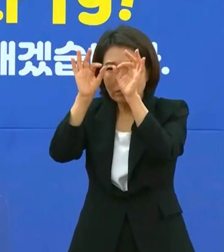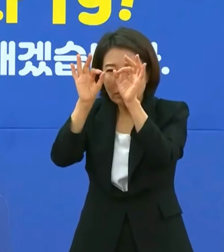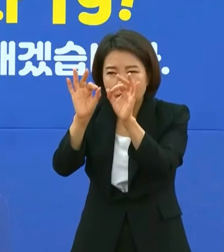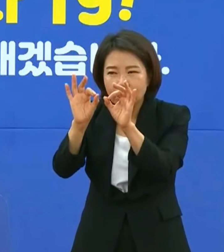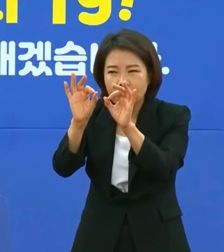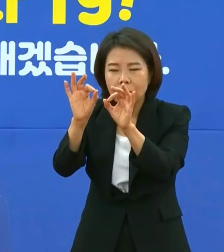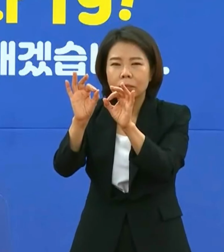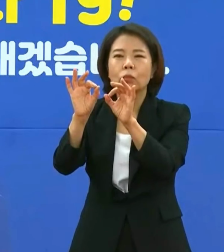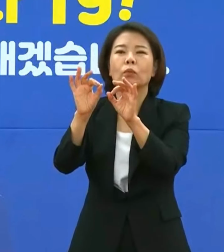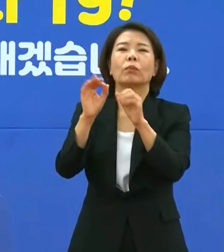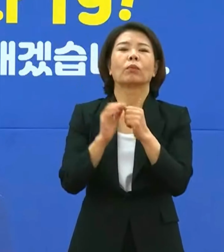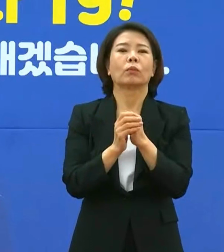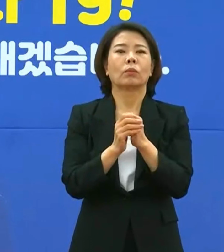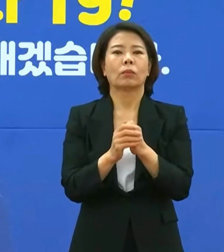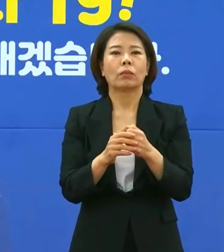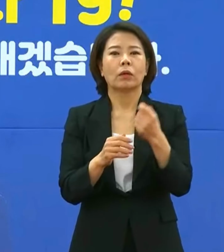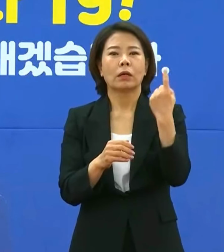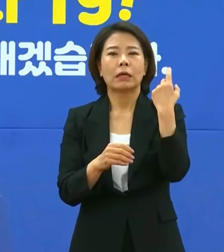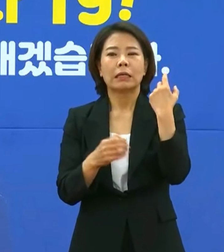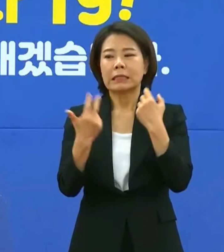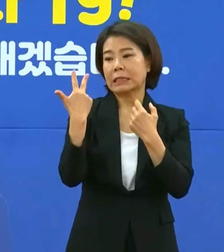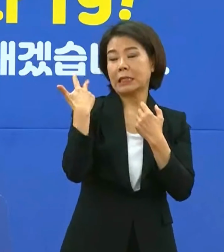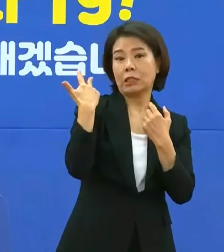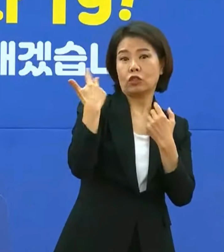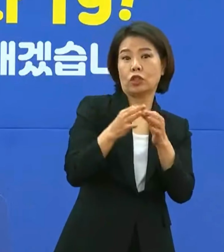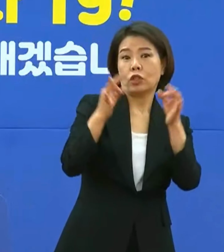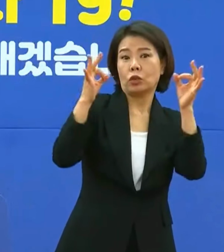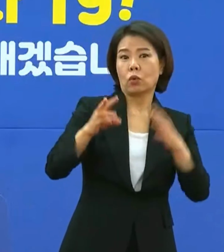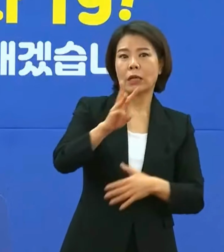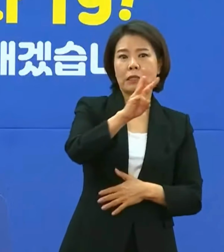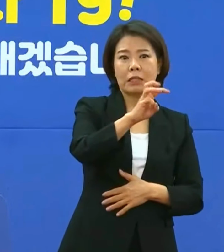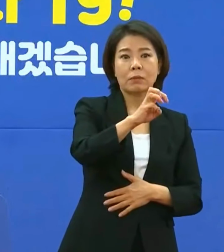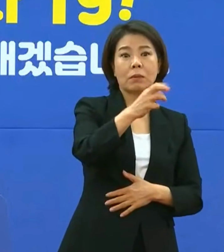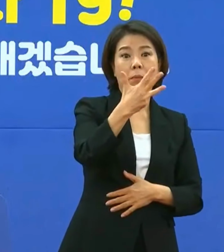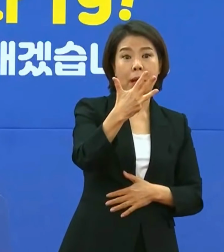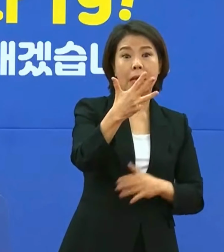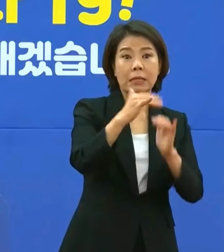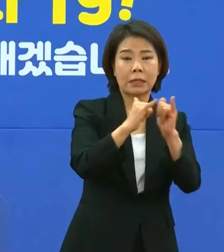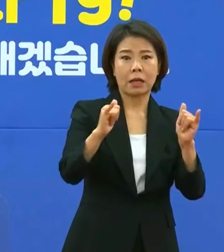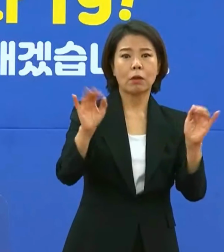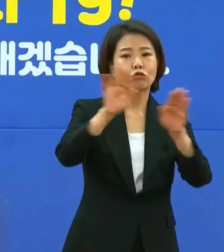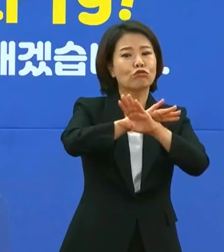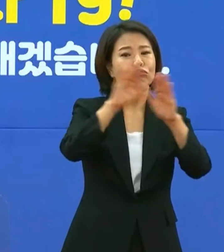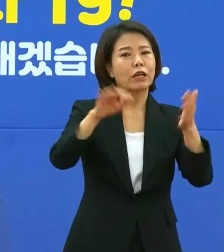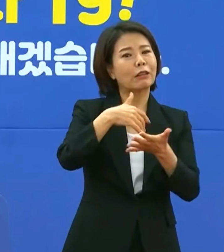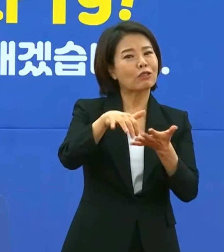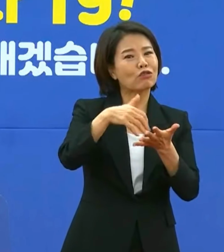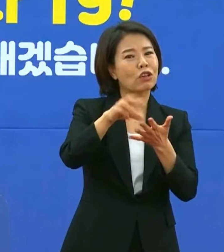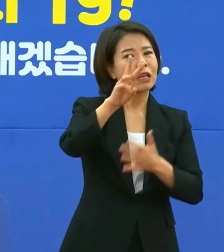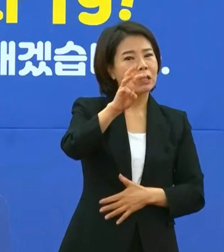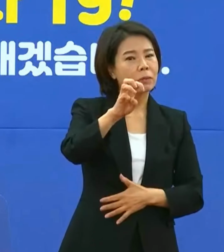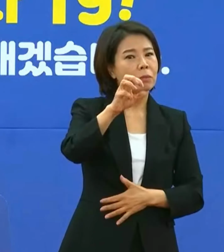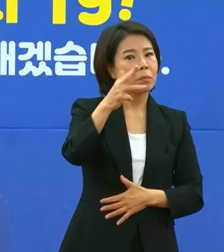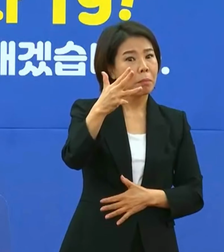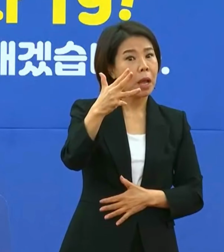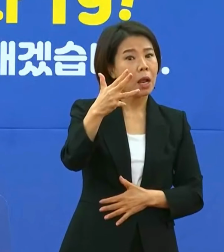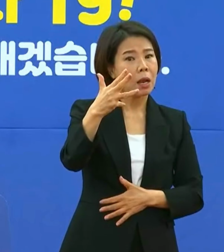지난 일주일 동안 저희가 지금 현재 38명 정점 더 주간 통계로 보면 38명 정도